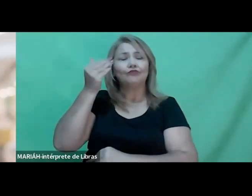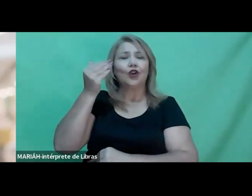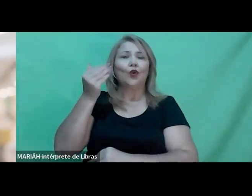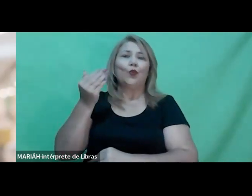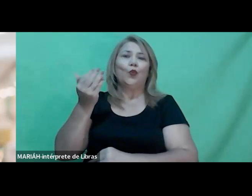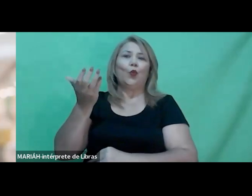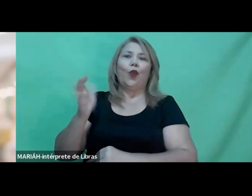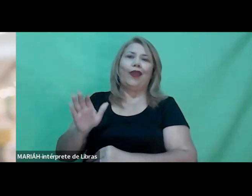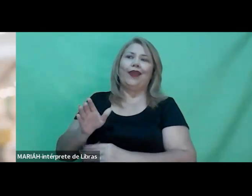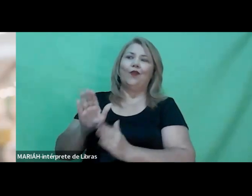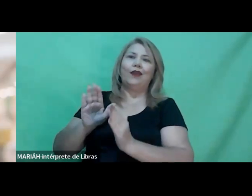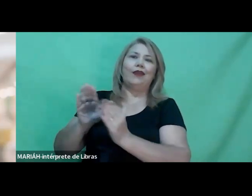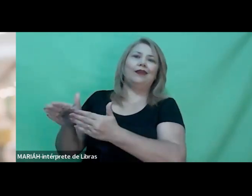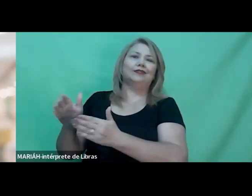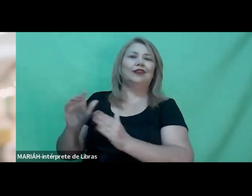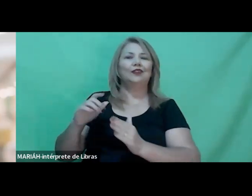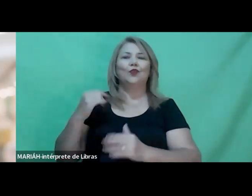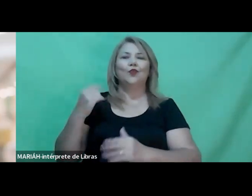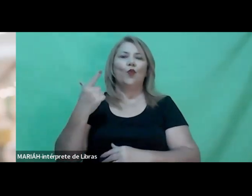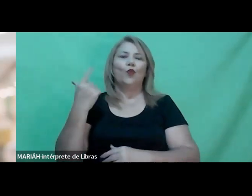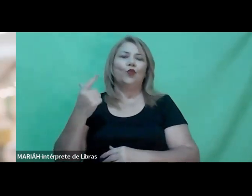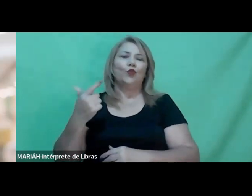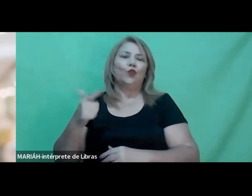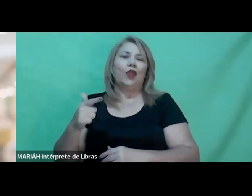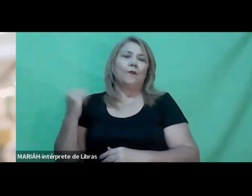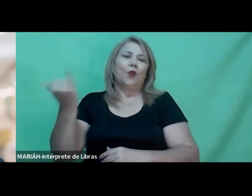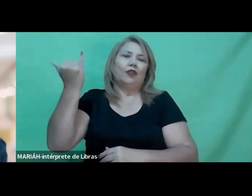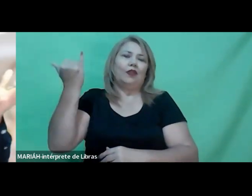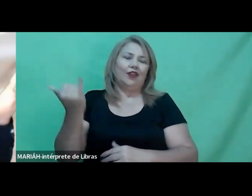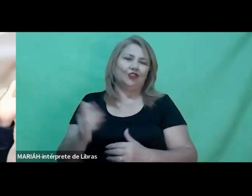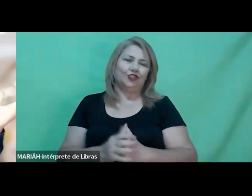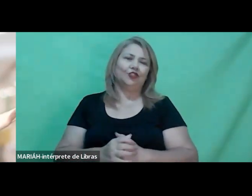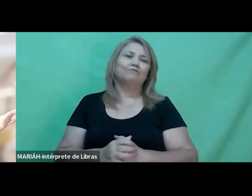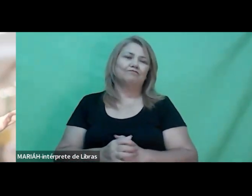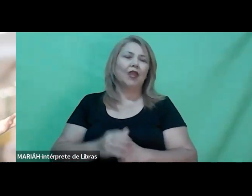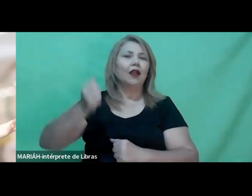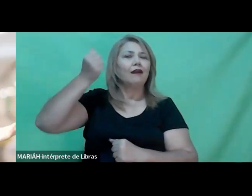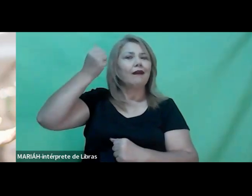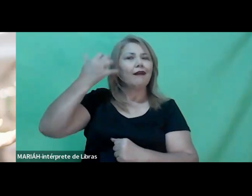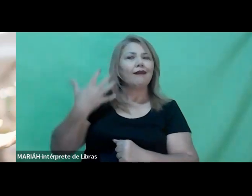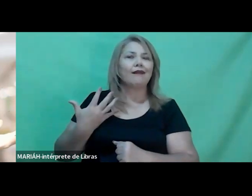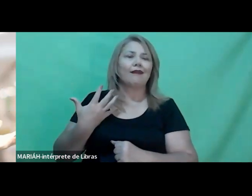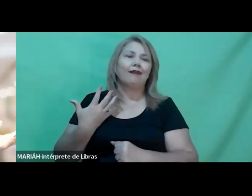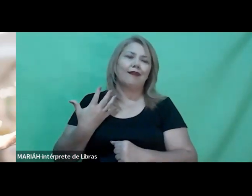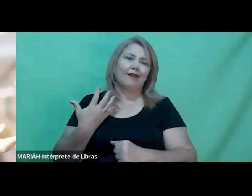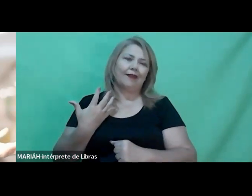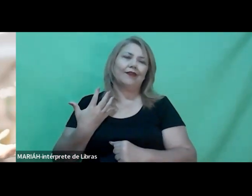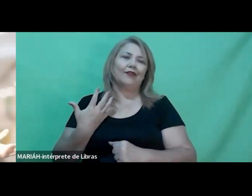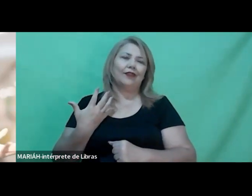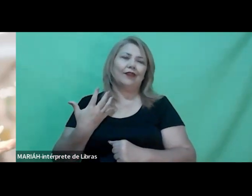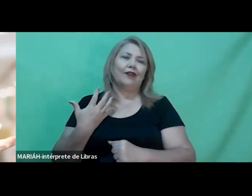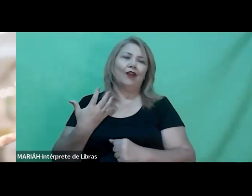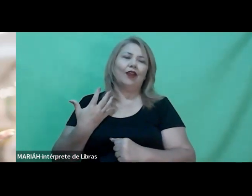o o no es importante a veces cuando describo un entorno físico un